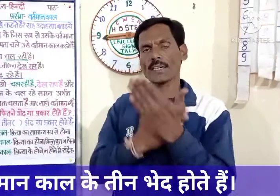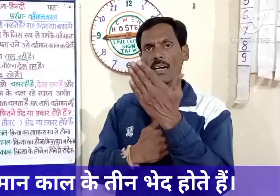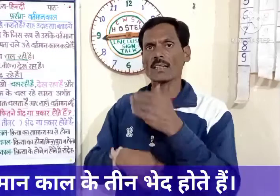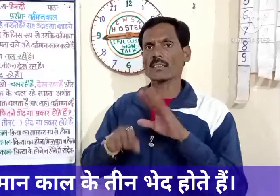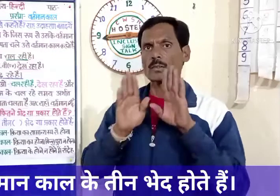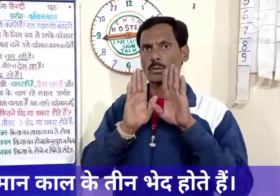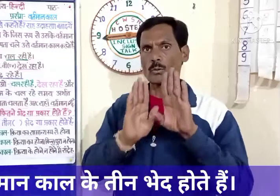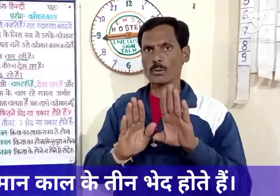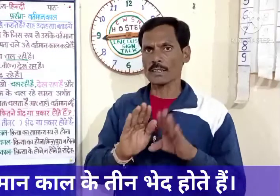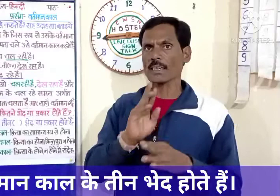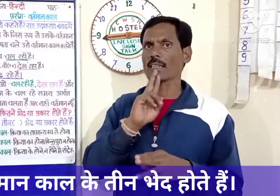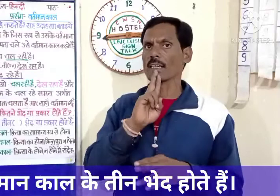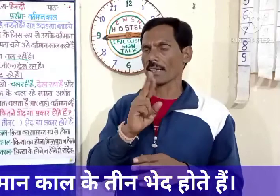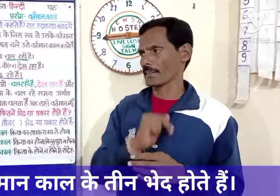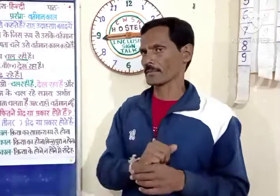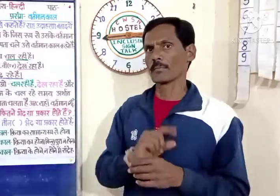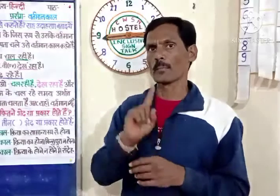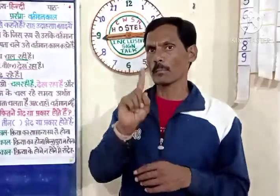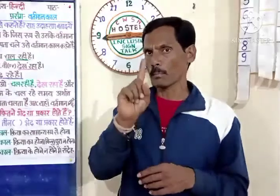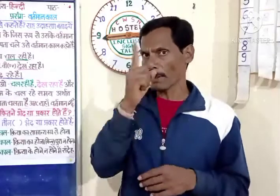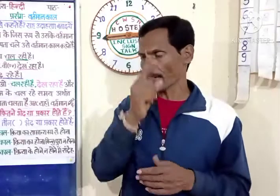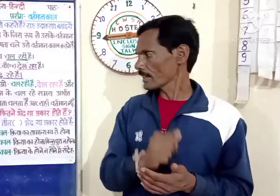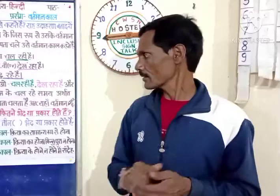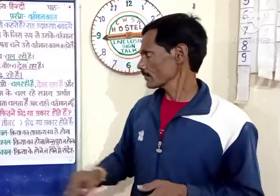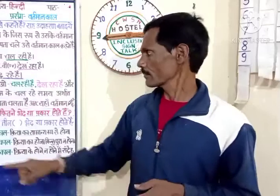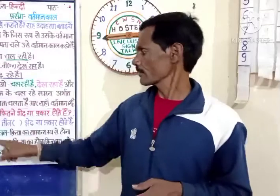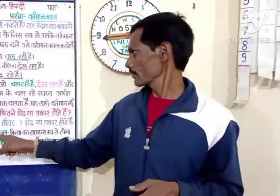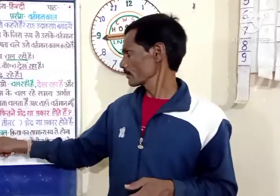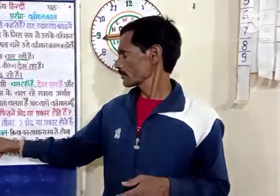प्रकार होते हैं। पहला,